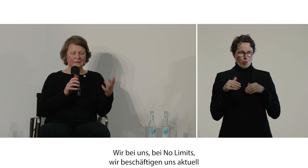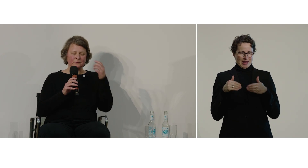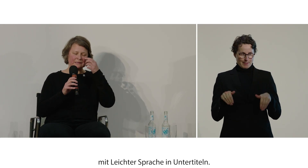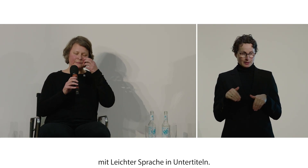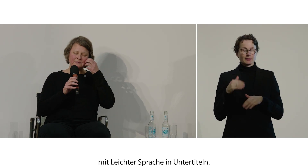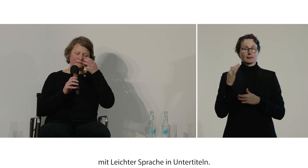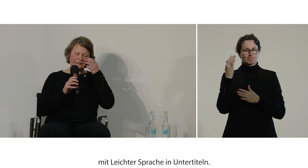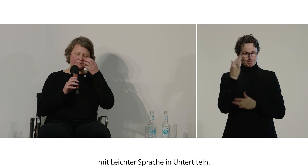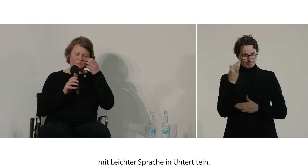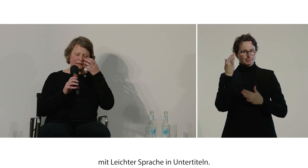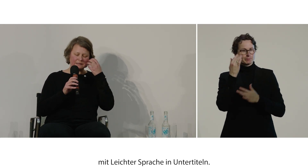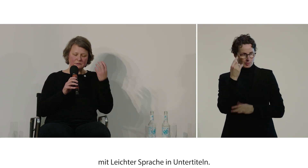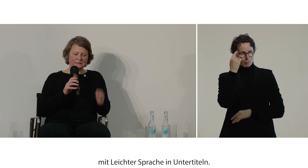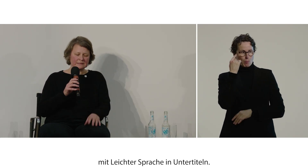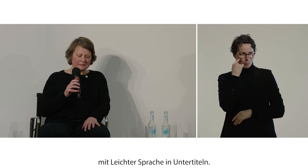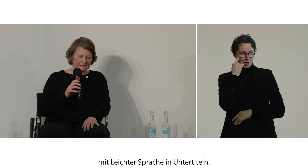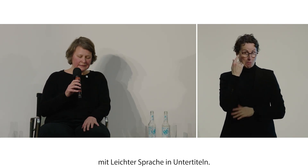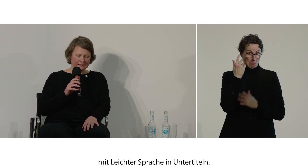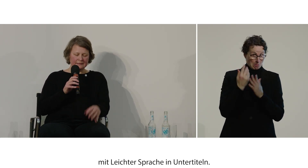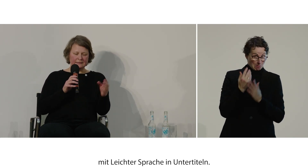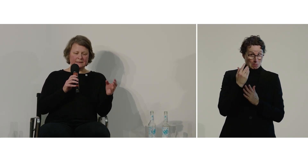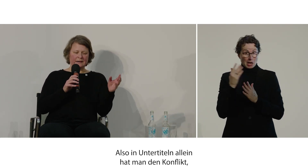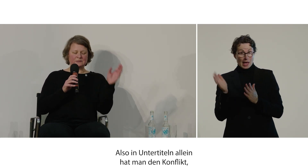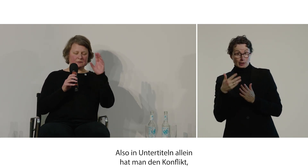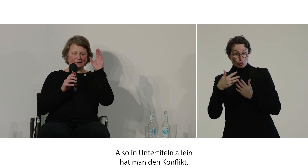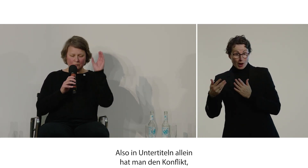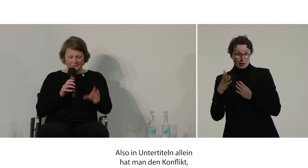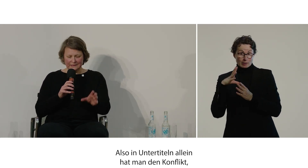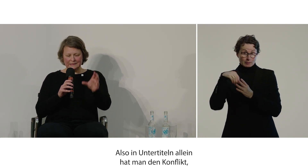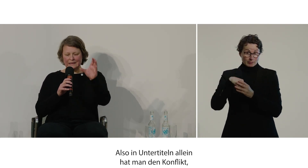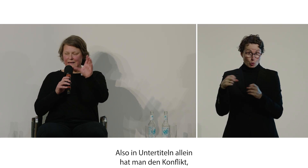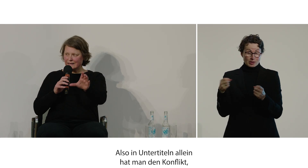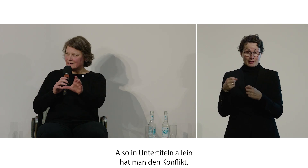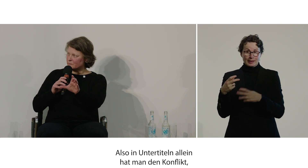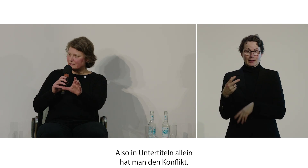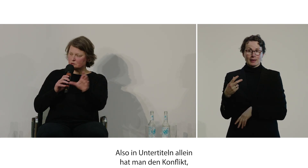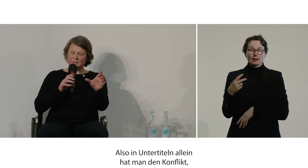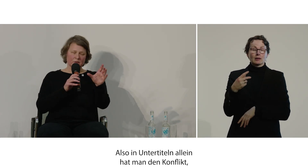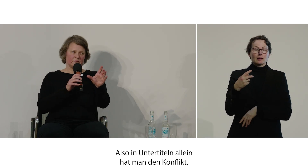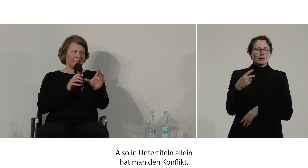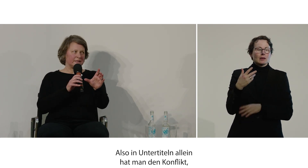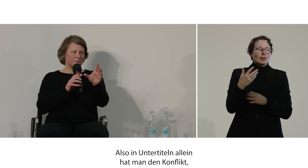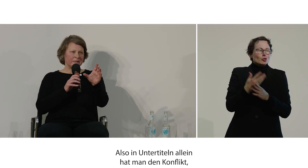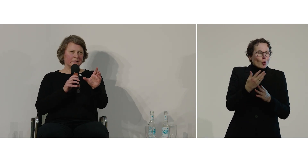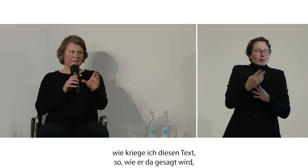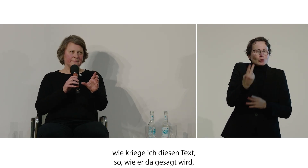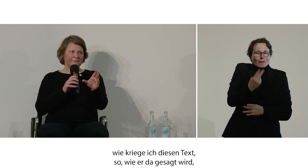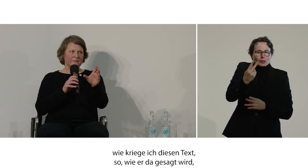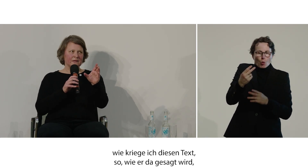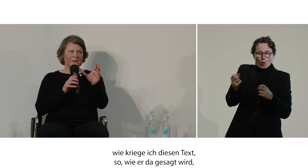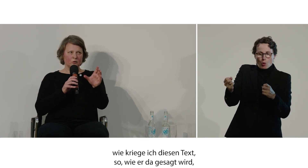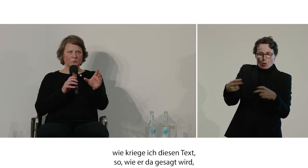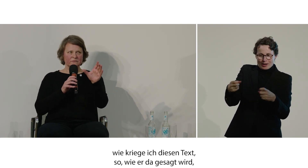beschäftigen uns aktuell damit. Leichte Sprache in Untertiteln, also in Untertiteln allein hat man ja schon den Konflikt, dass man